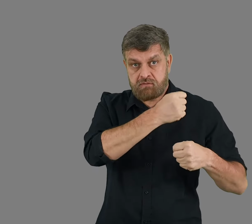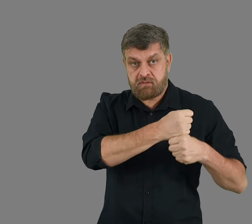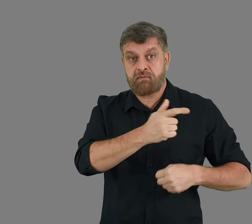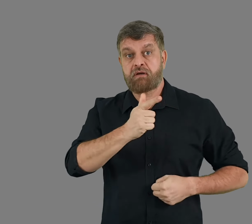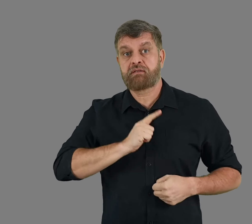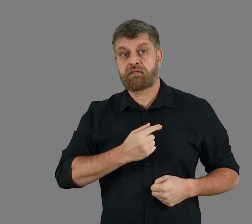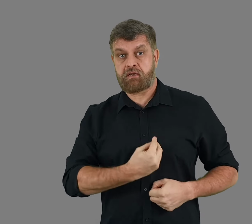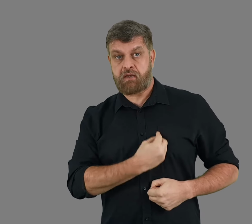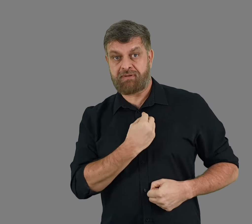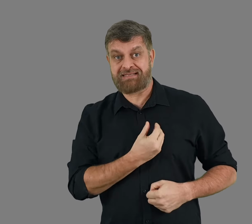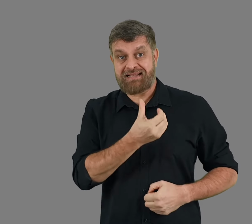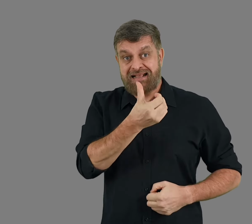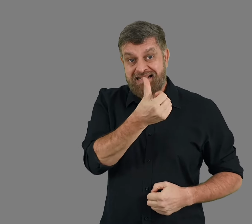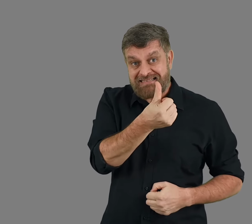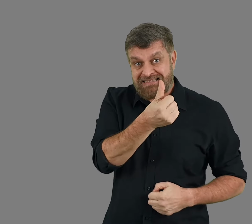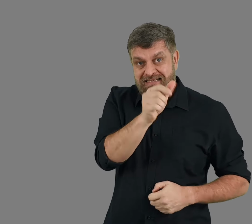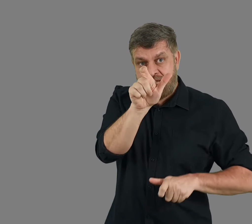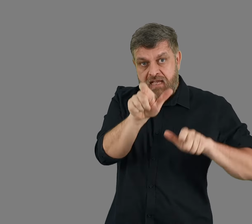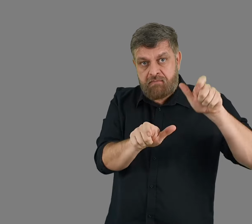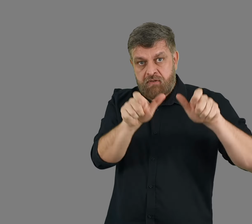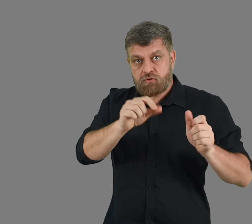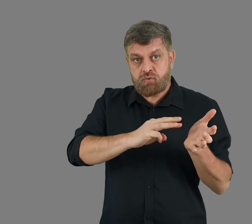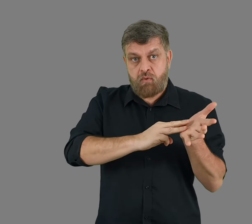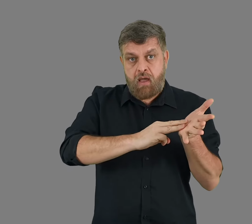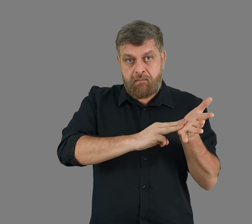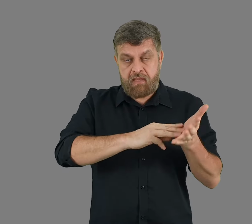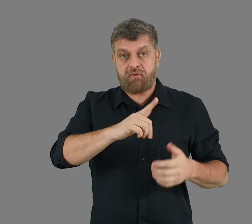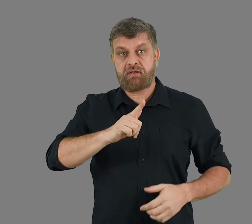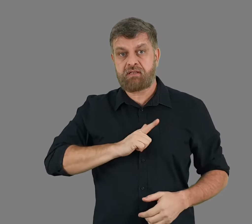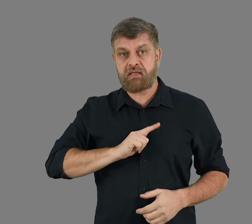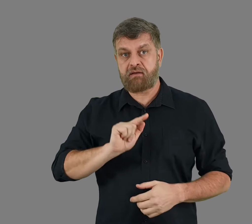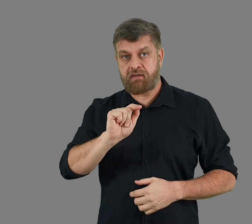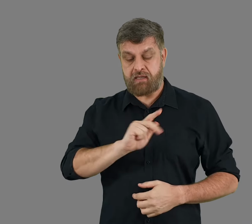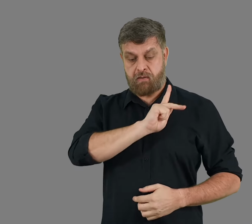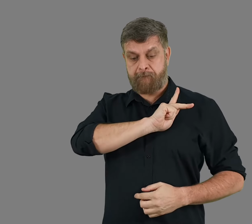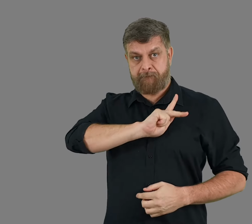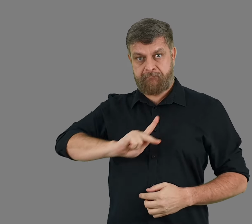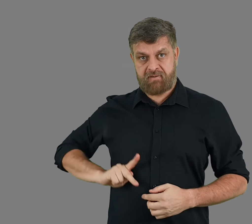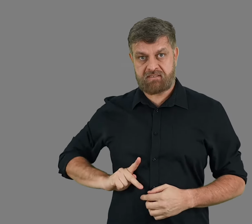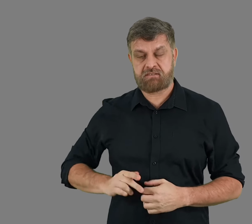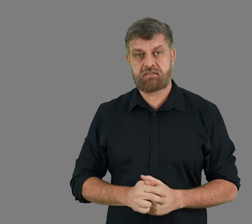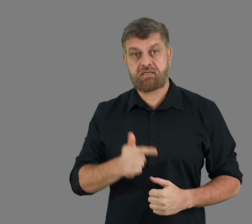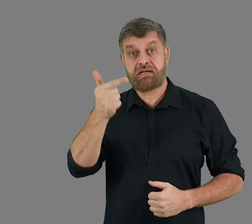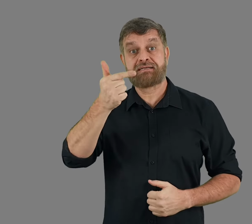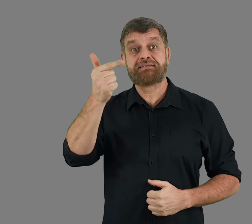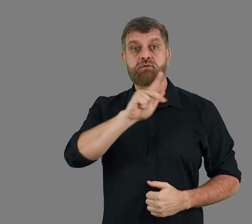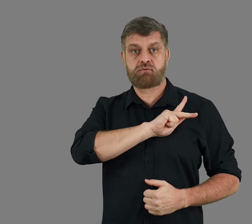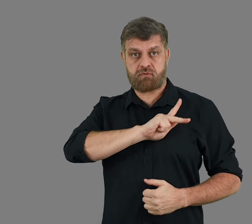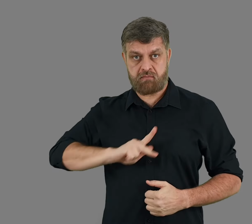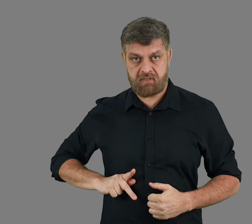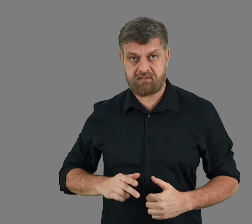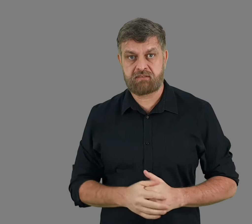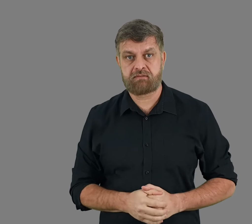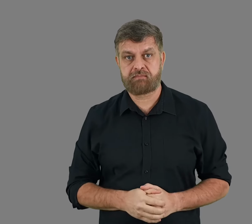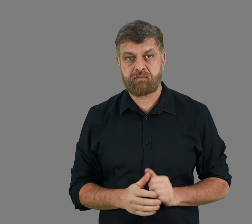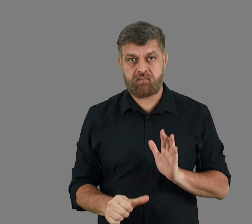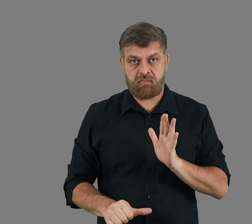por 6 membros, os quais ocuparão os cargos de presidente, vice-presidente, primeiro e segundo